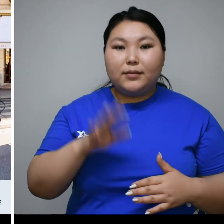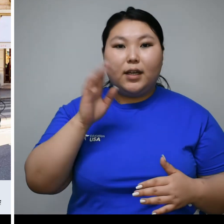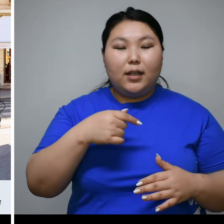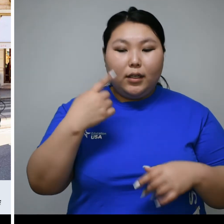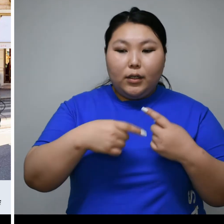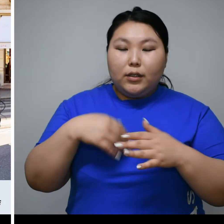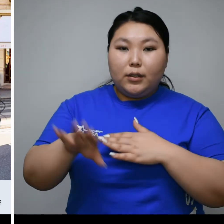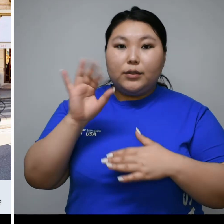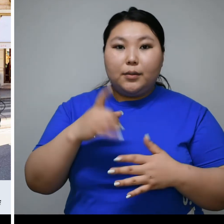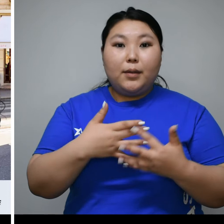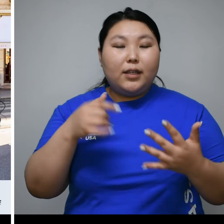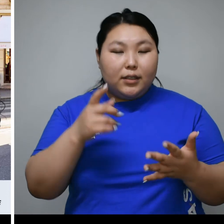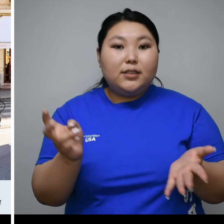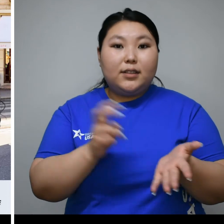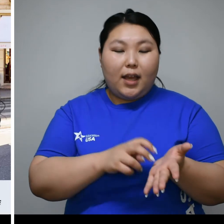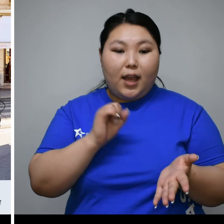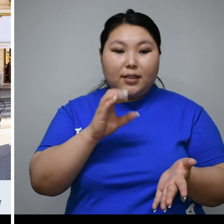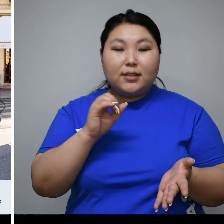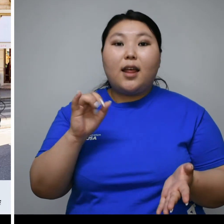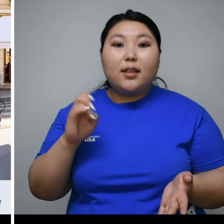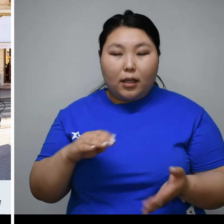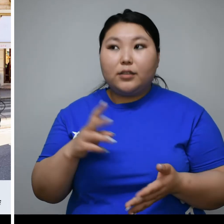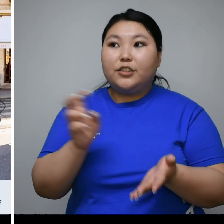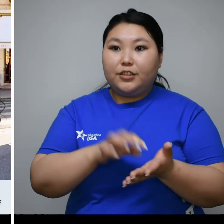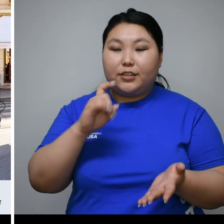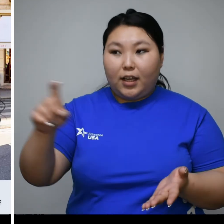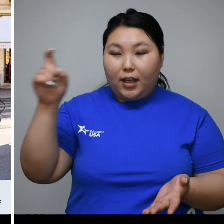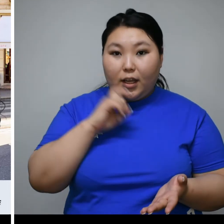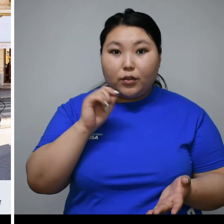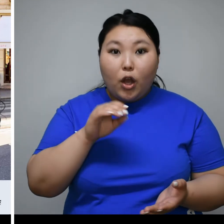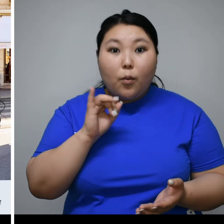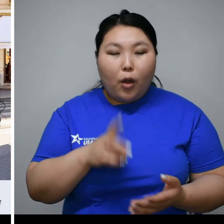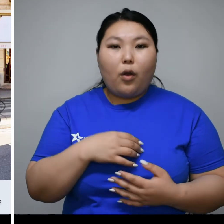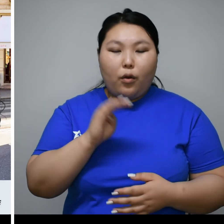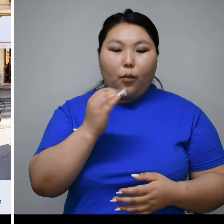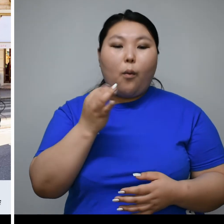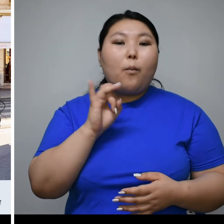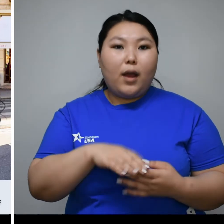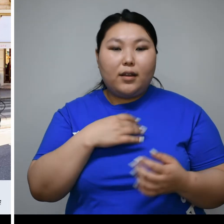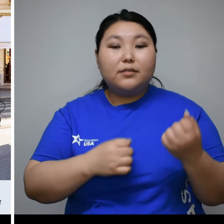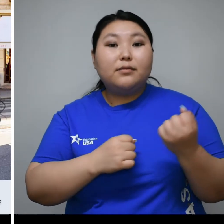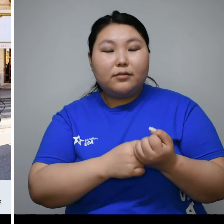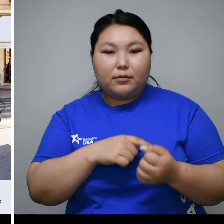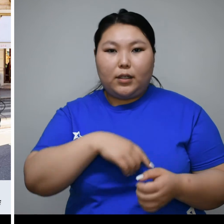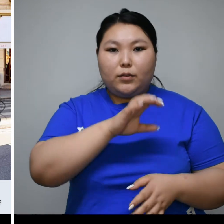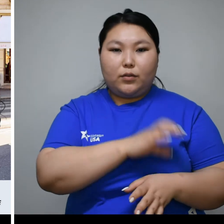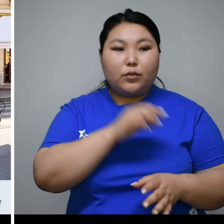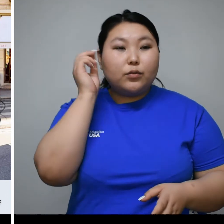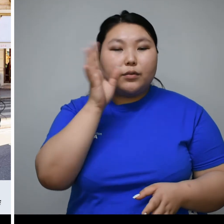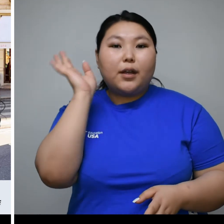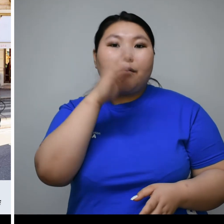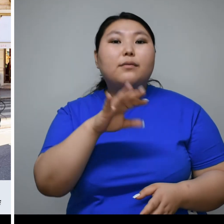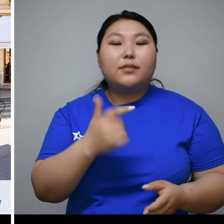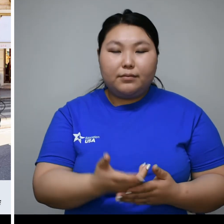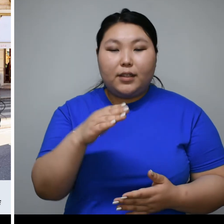илгээдэг. Тэгээд тухайн илгээсэн материалууд нь одоо тэнцээ acceptance буюу тэнцсэн гэсэн хариу авах юм бол одоо Fulbright-ийнхаа тэтгэлгээр тухайн сургуультаас